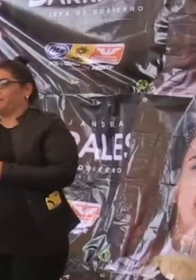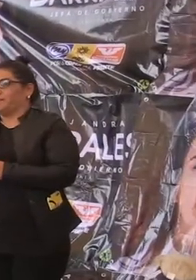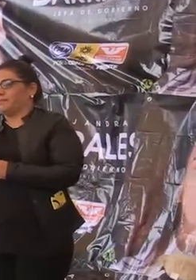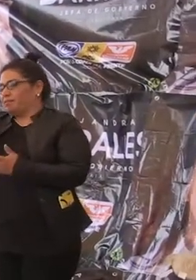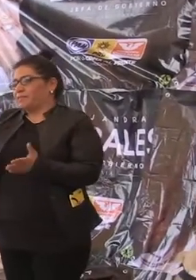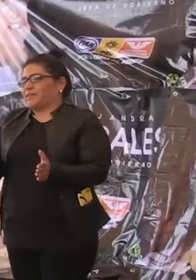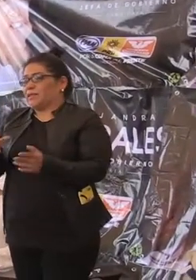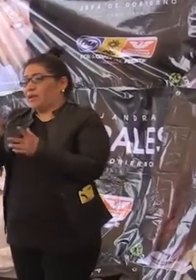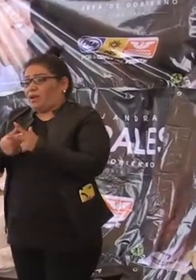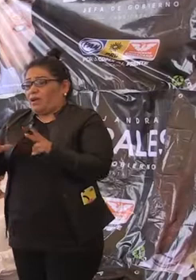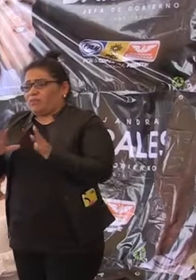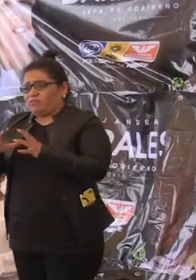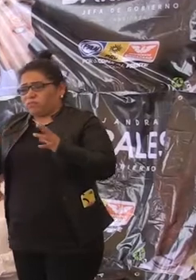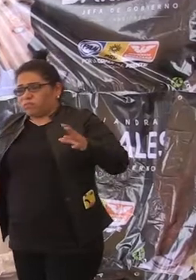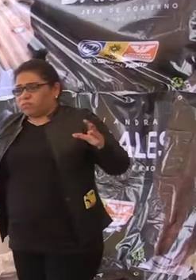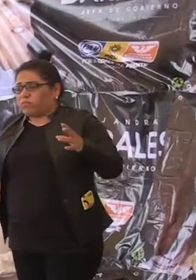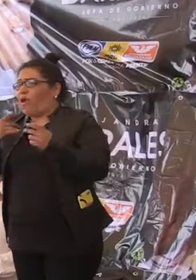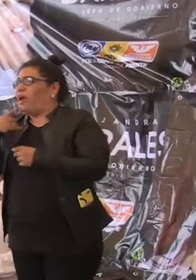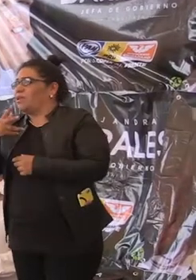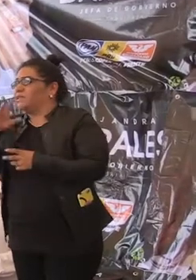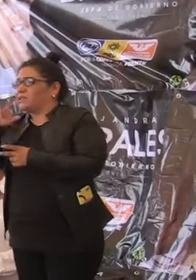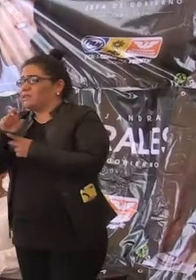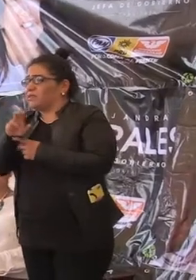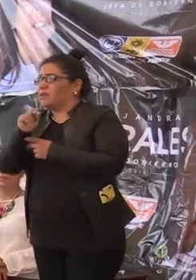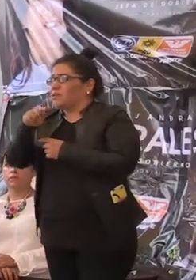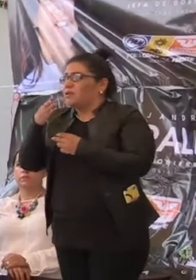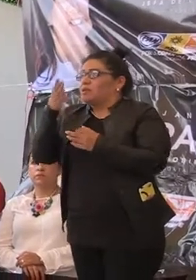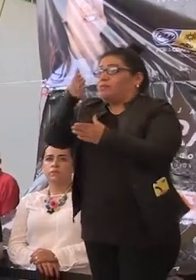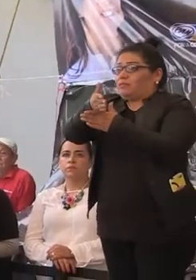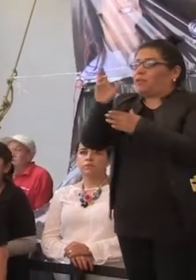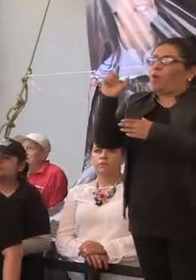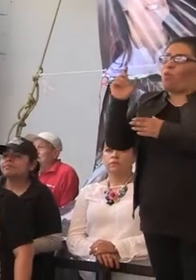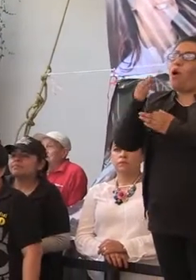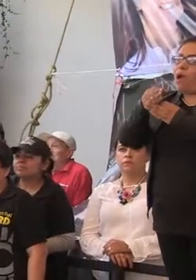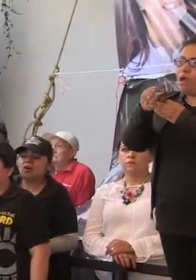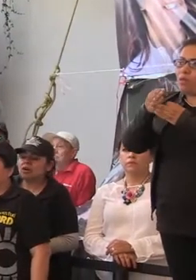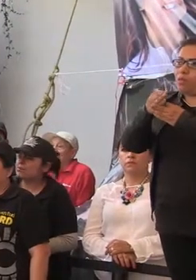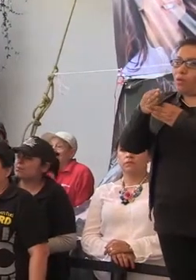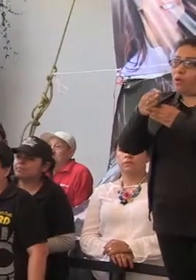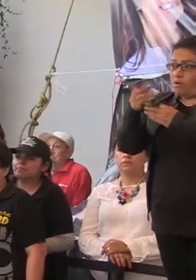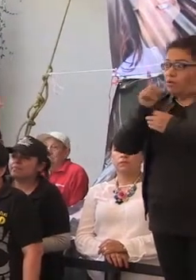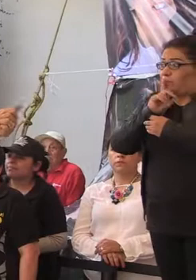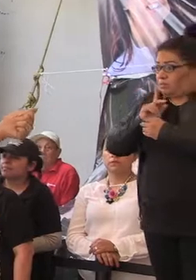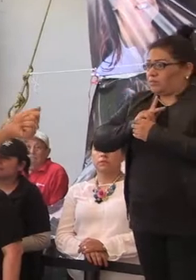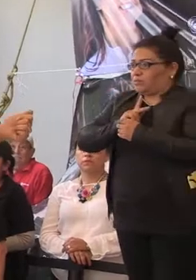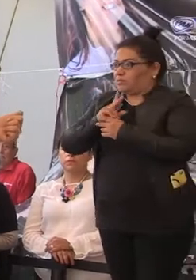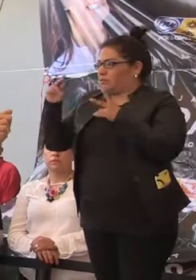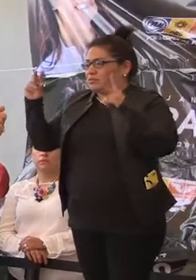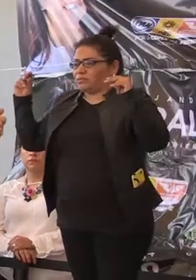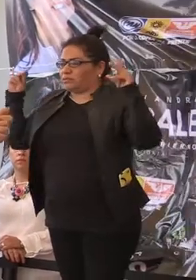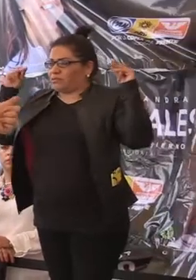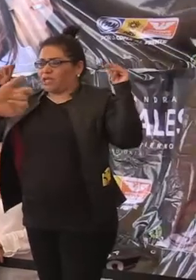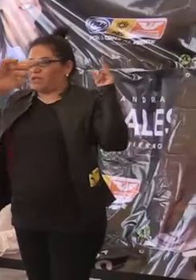delegación creció la delincuencia a partir de que llegó a gobernar Morena. ¿Estoy diciendo mentiras? ¿Verdad que